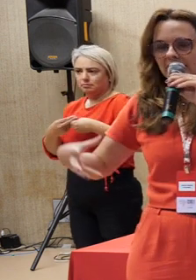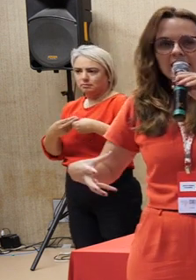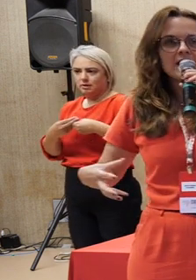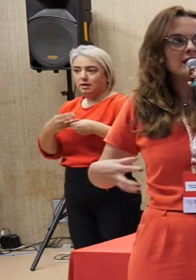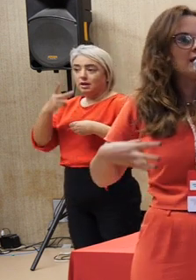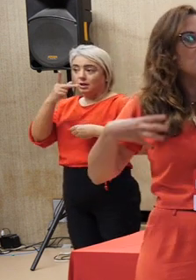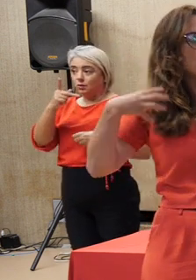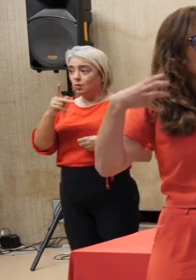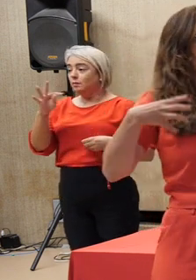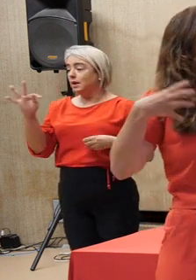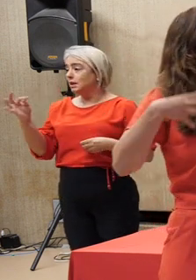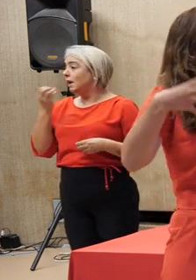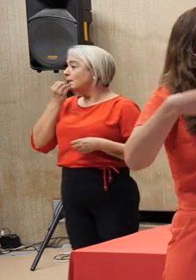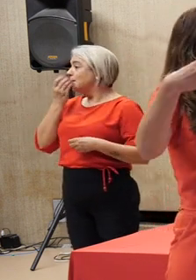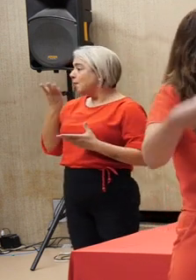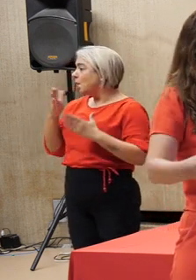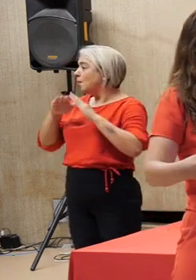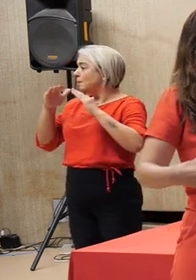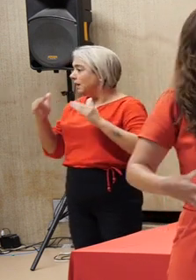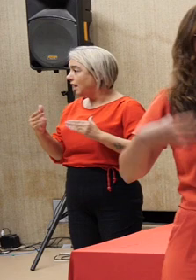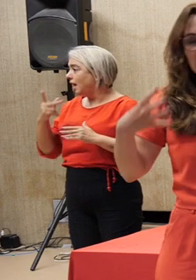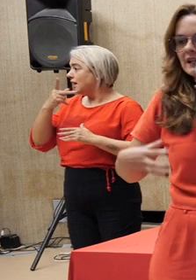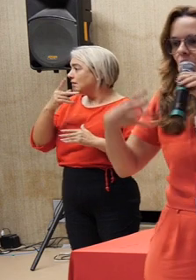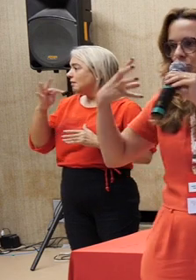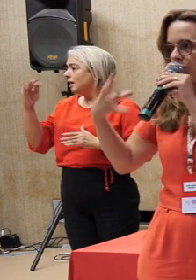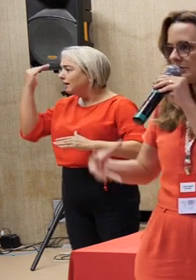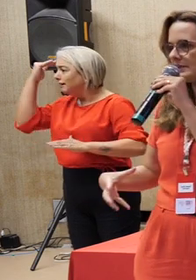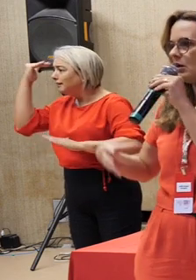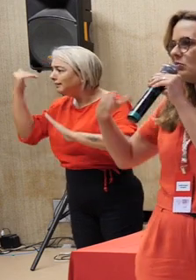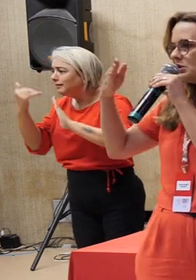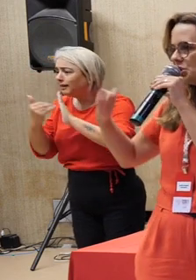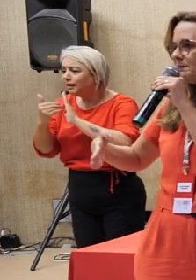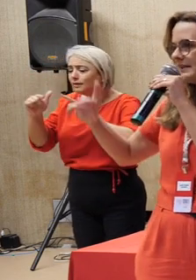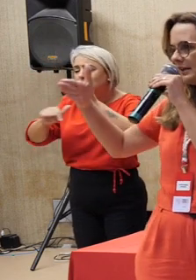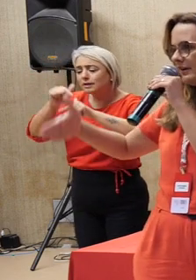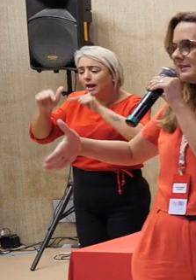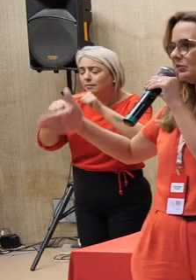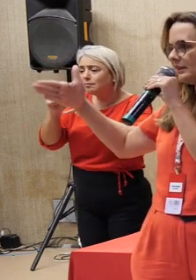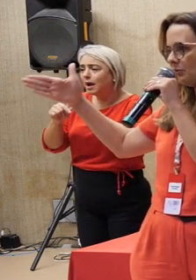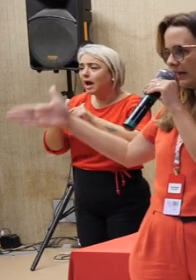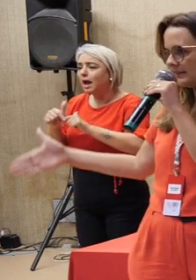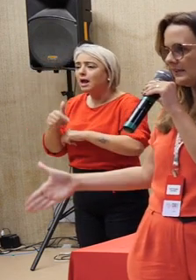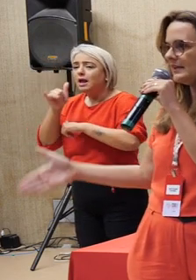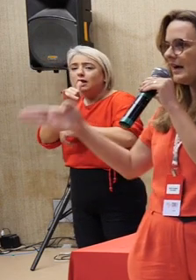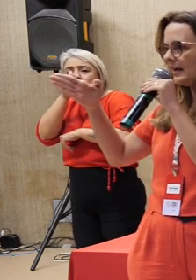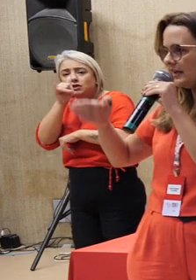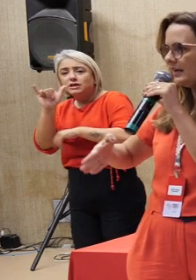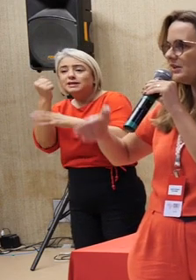do PT, que tenham boas bancadas do PT, entendam a sua função de preservação da